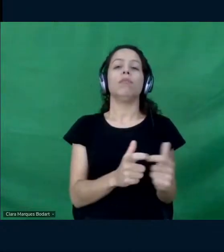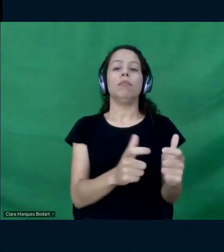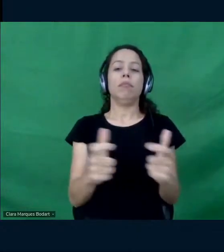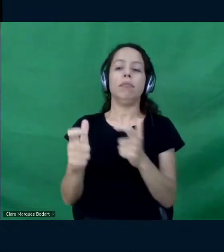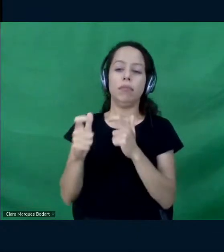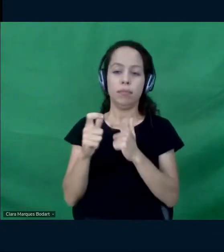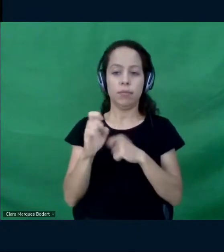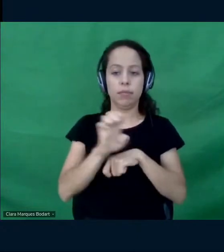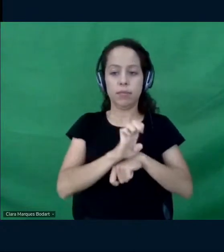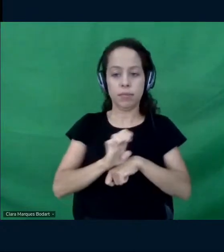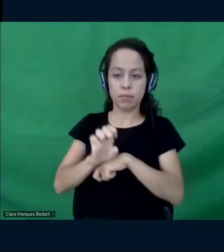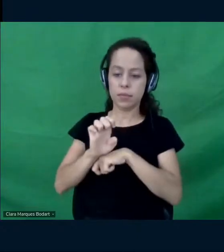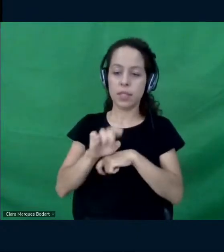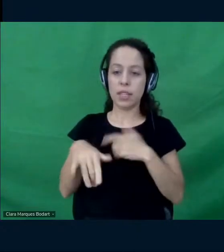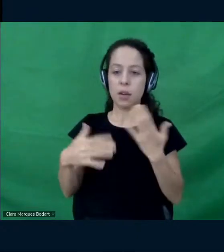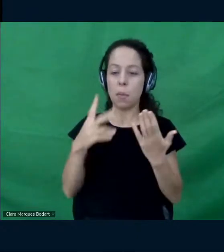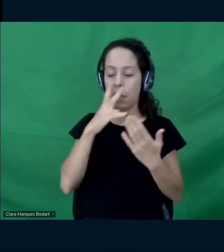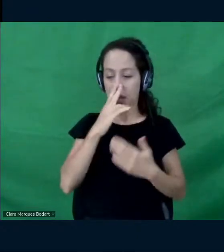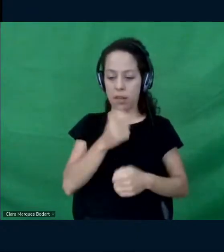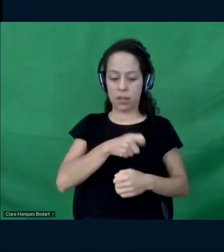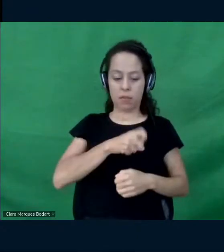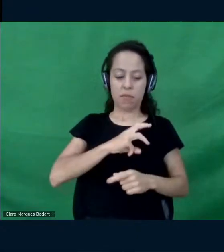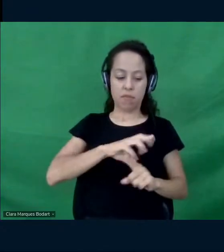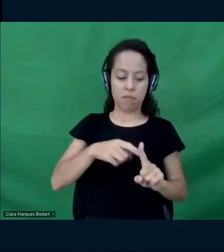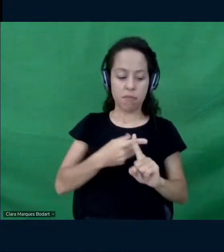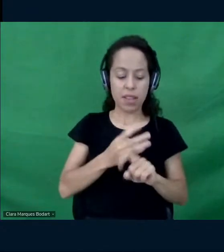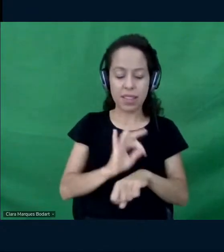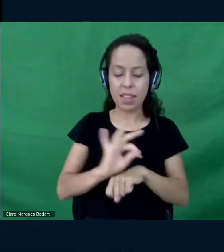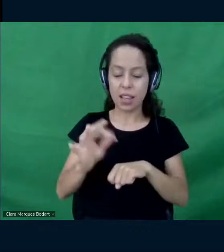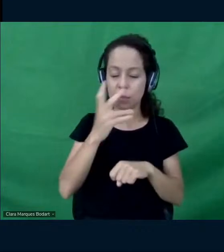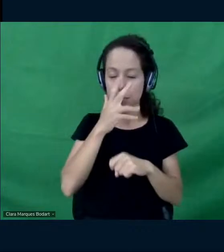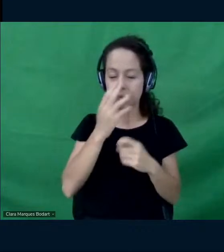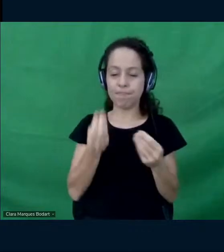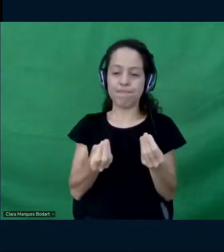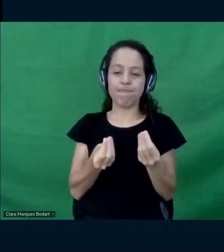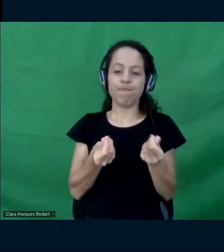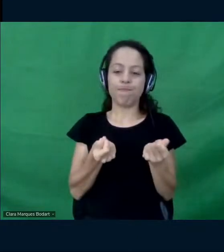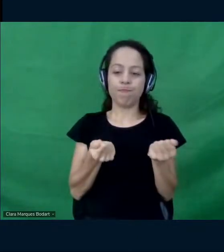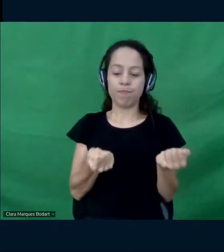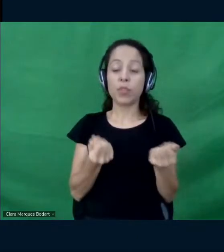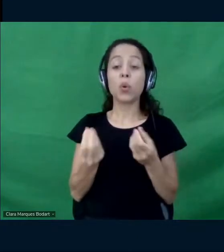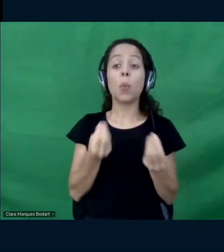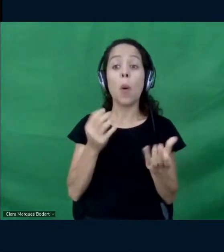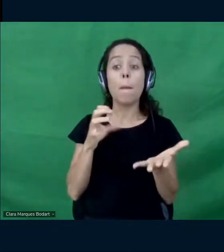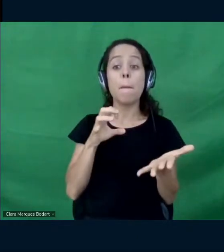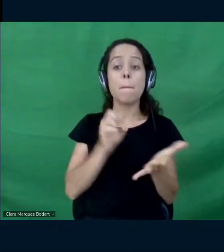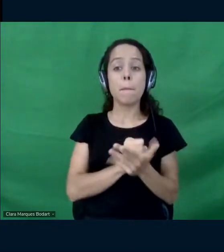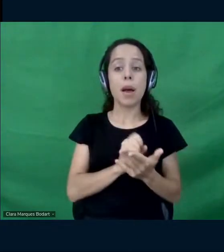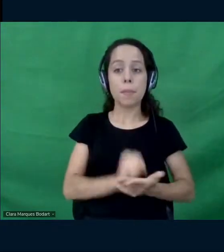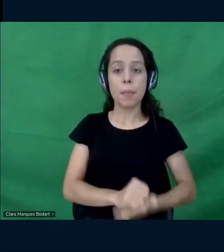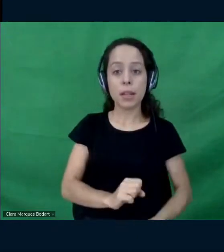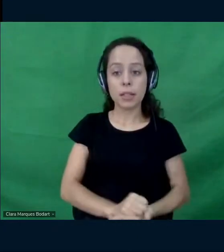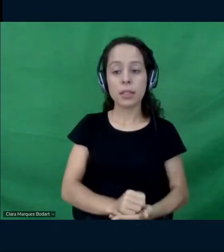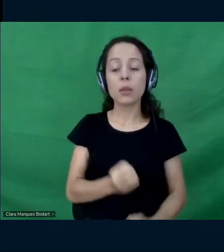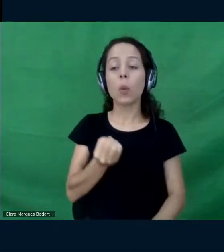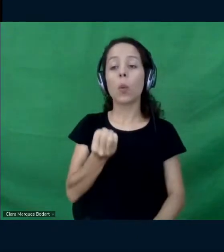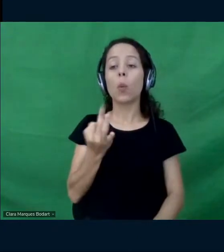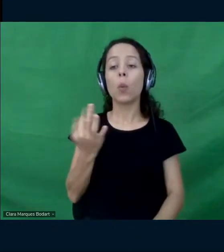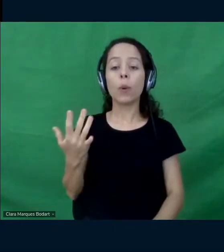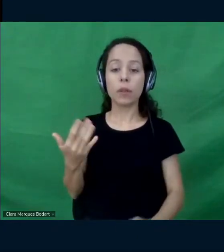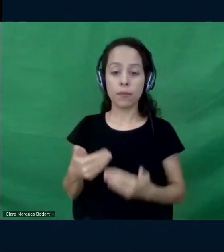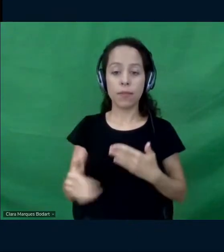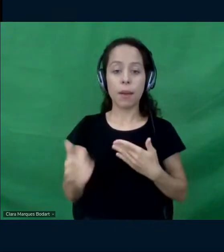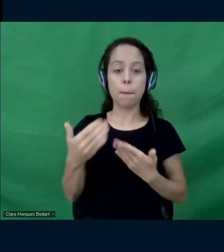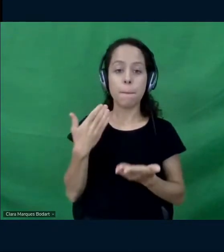fragiliza o ensino médio integrado. Então, em que medida isso vai impactar a matrícula, né? A quantidade de matrículas de ensino